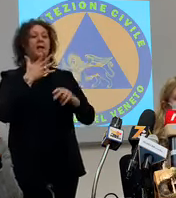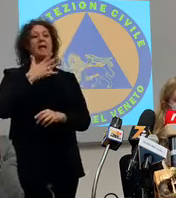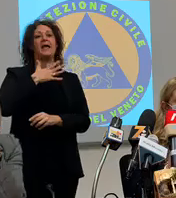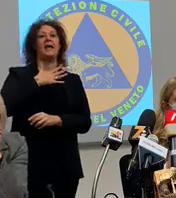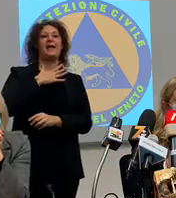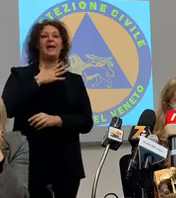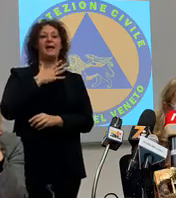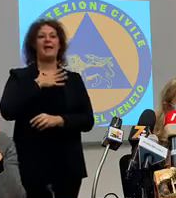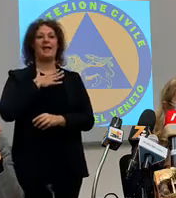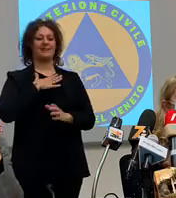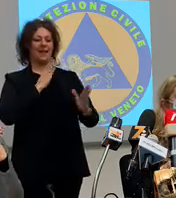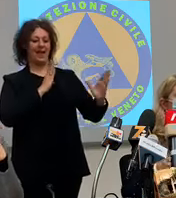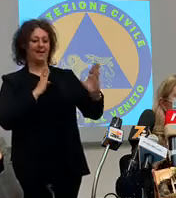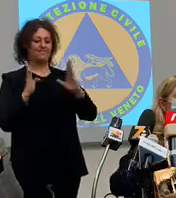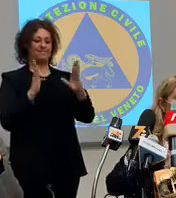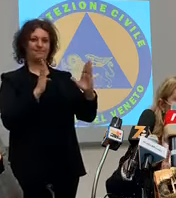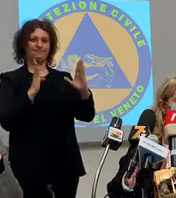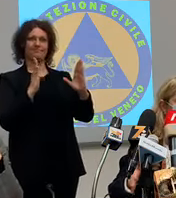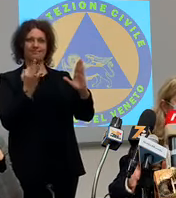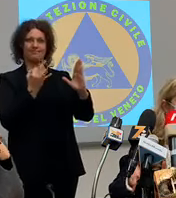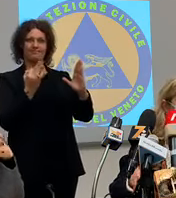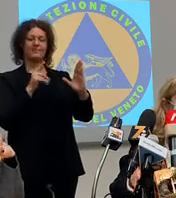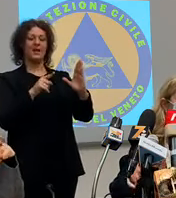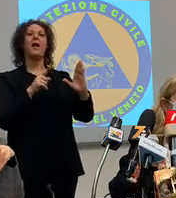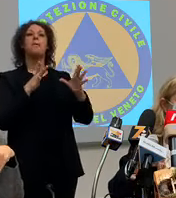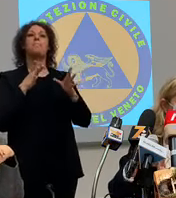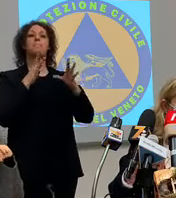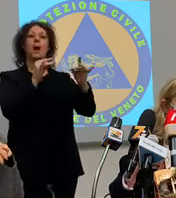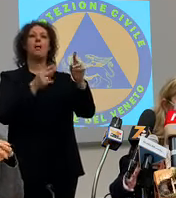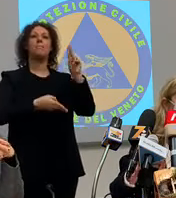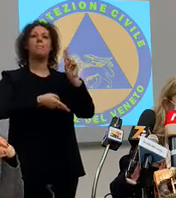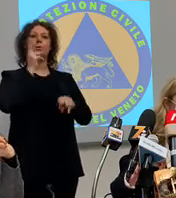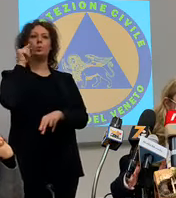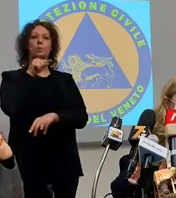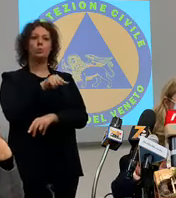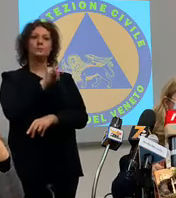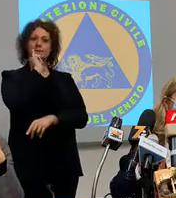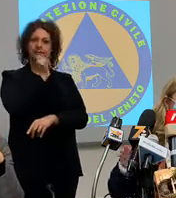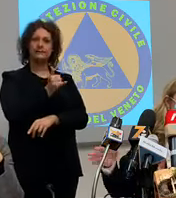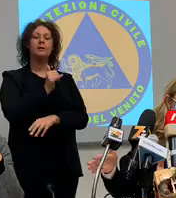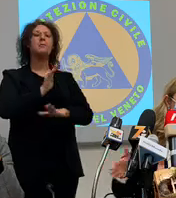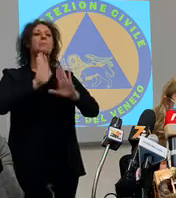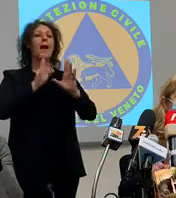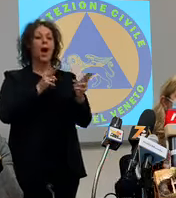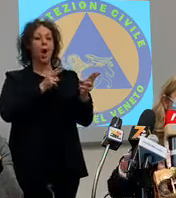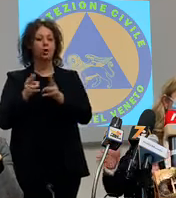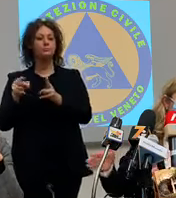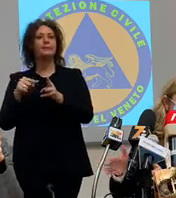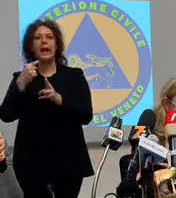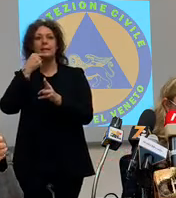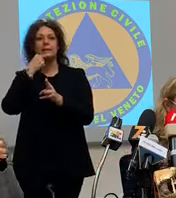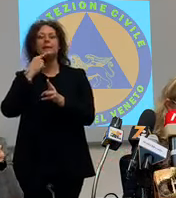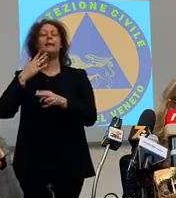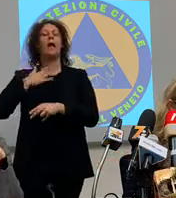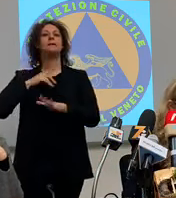sono nella fascia di età produttiva vanno a finire in ospedale principalmente i soggetti che hanno dai 70 anni a 75 anni in su